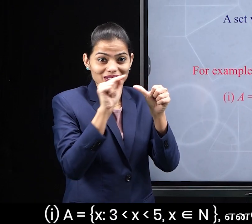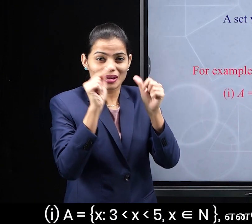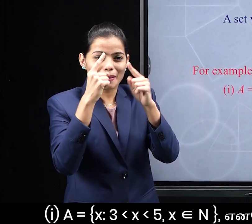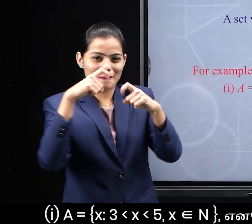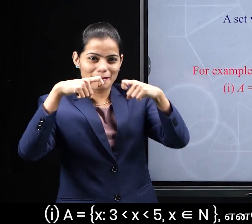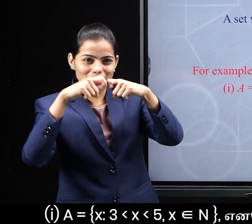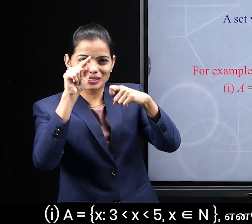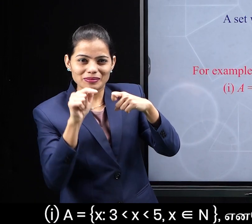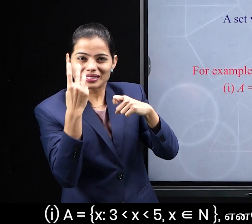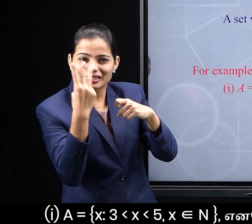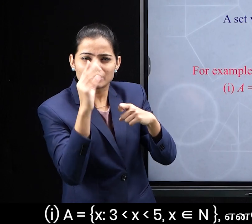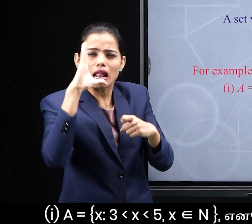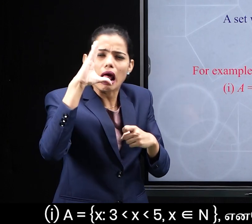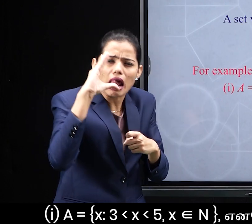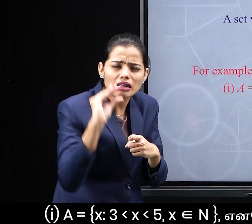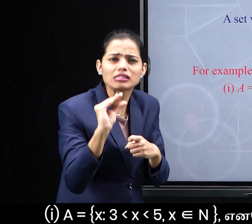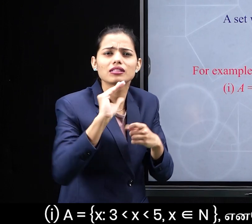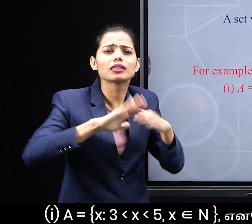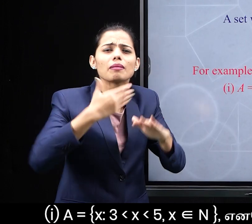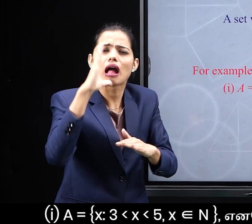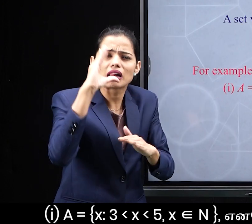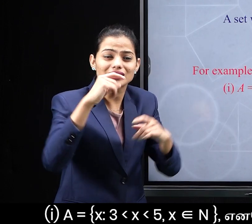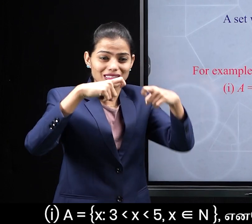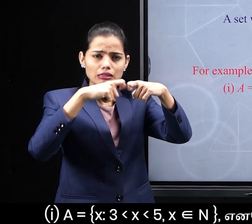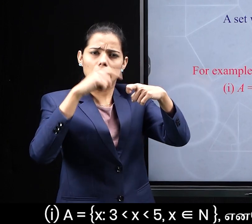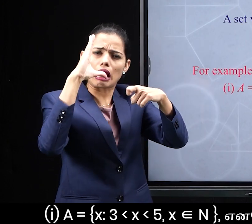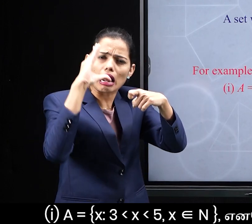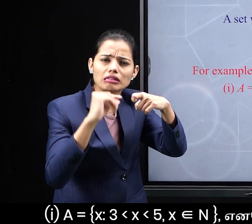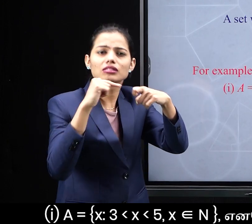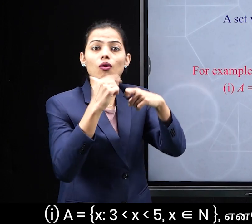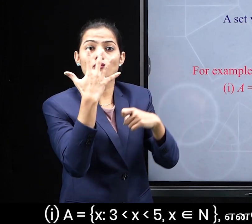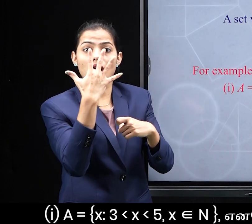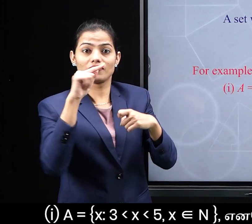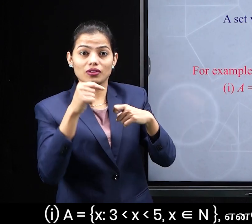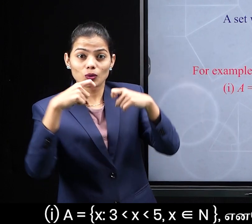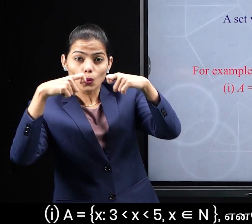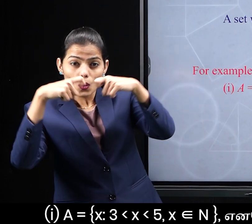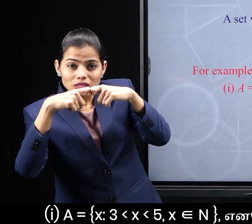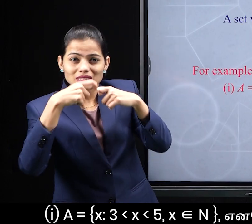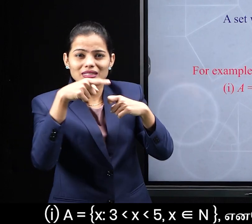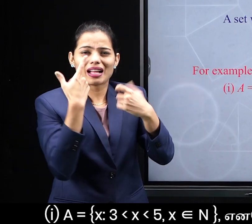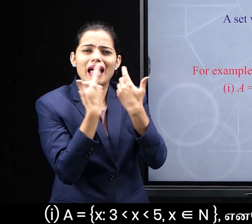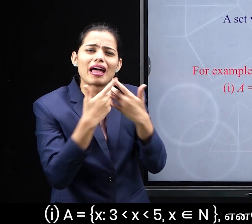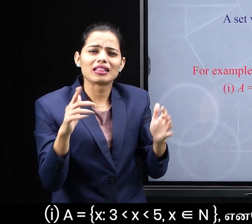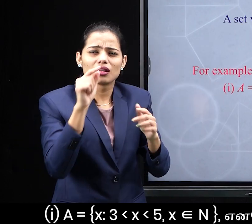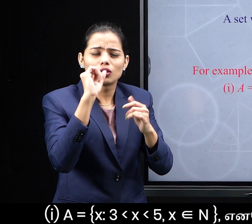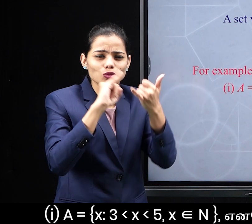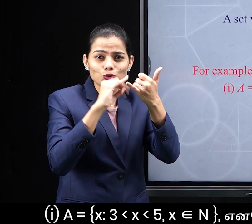வரிசை எண் 1 ஏ ஈடு எக்ஸ் அரைப்புள்ளி எக்ஸ் 5ஐ விட சிறியது 3ஐ விட பெரியது.